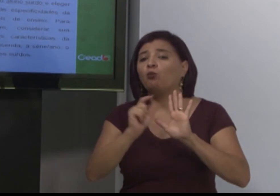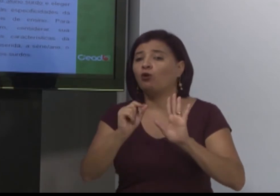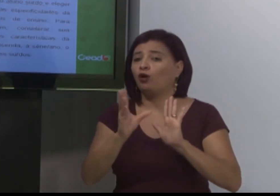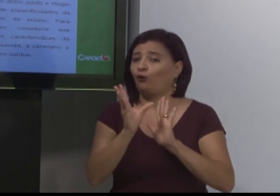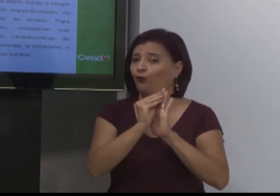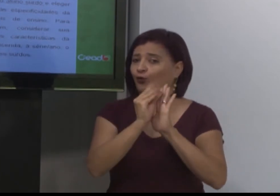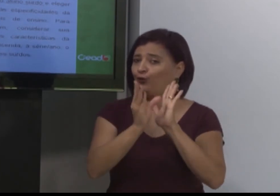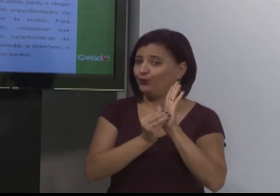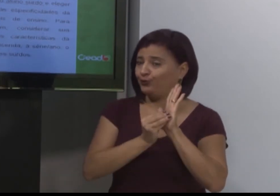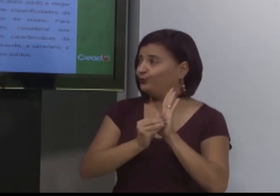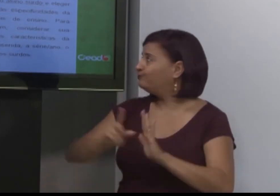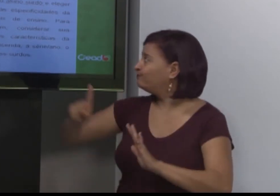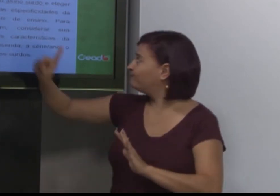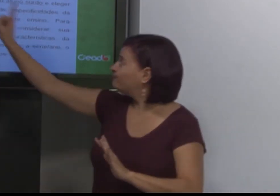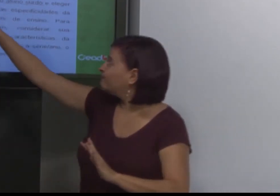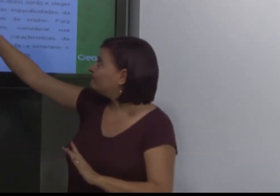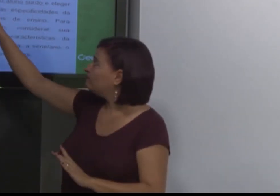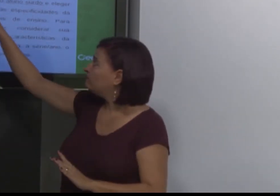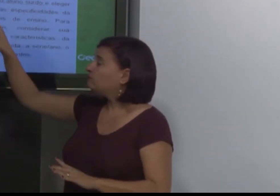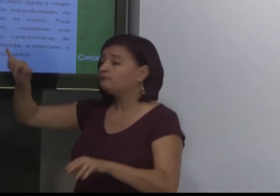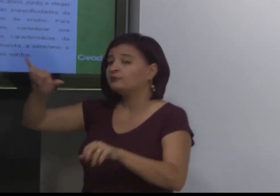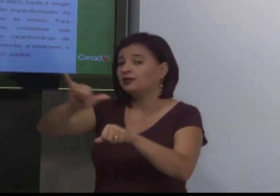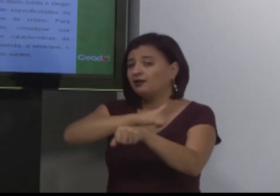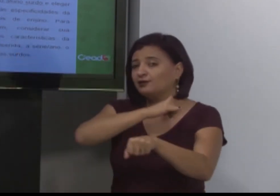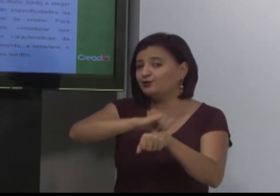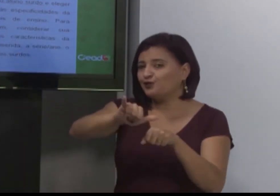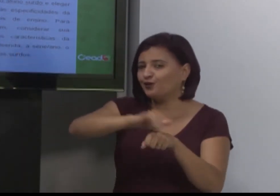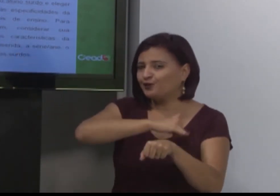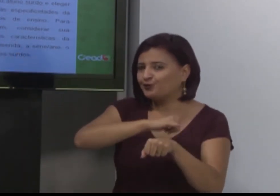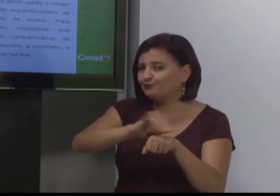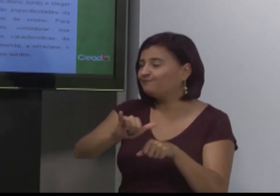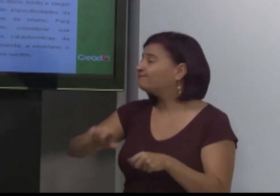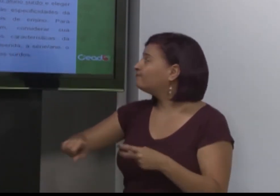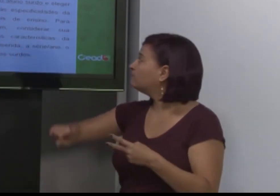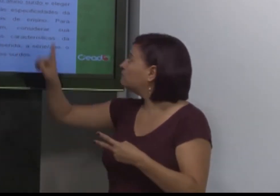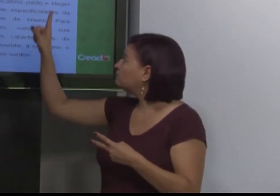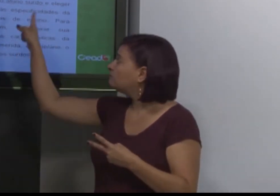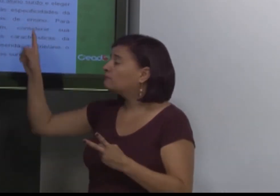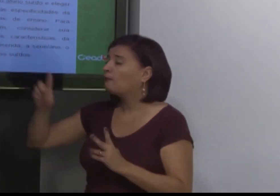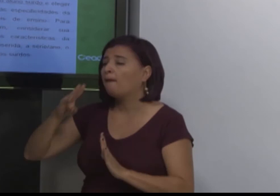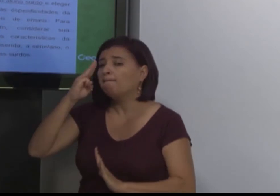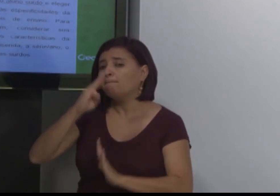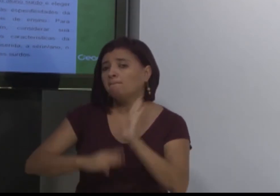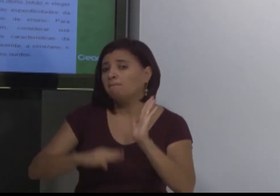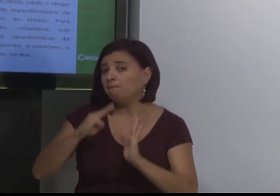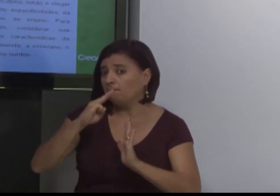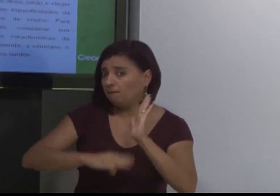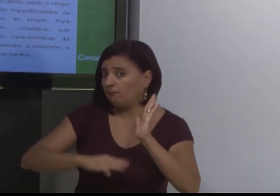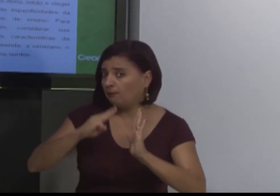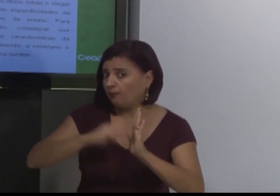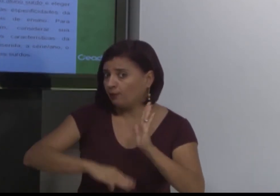bem como uma proposta com conteúdos, estratégias e